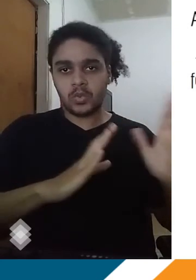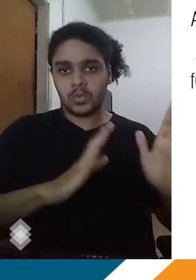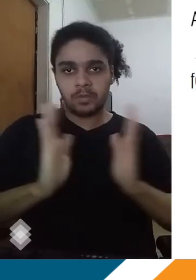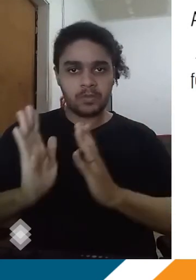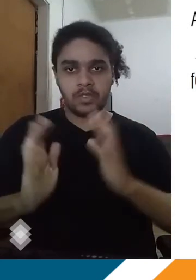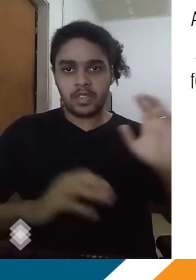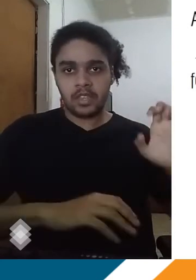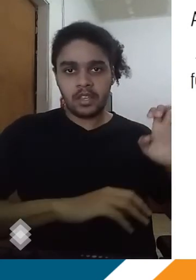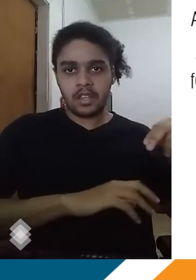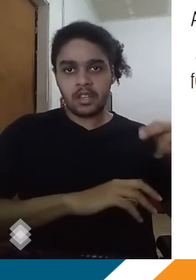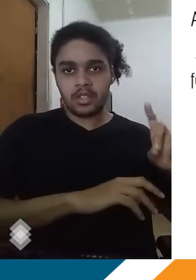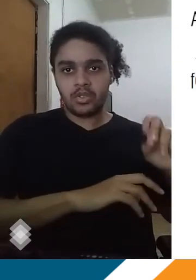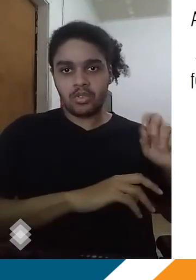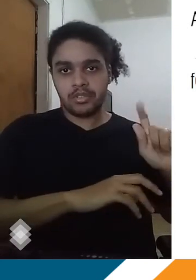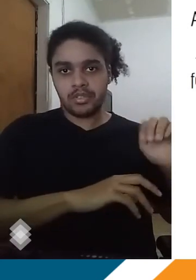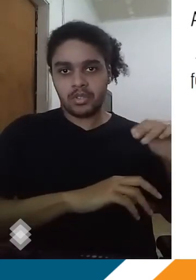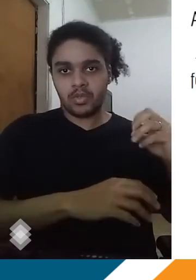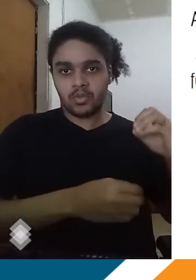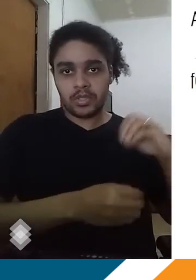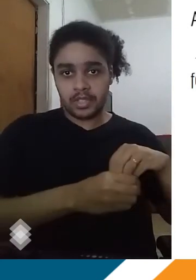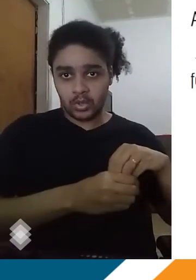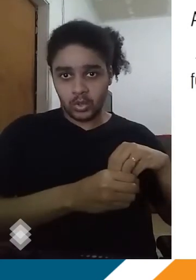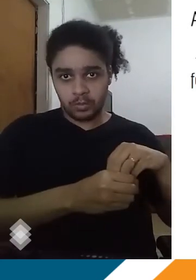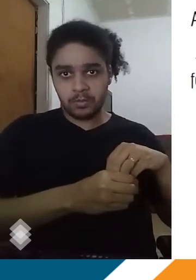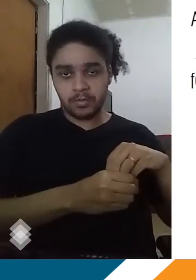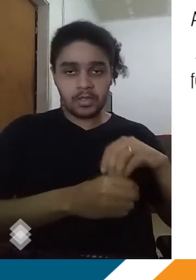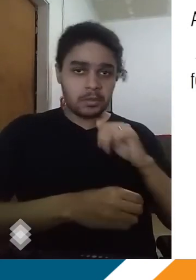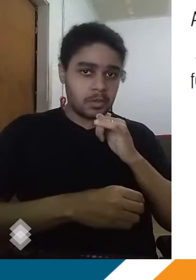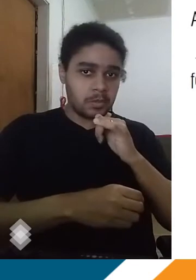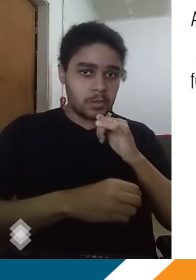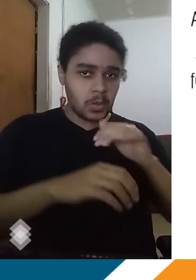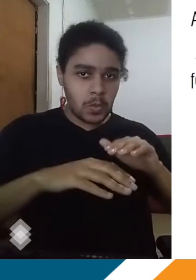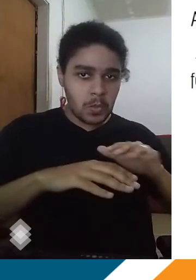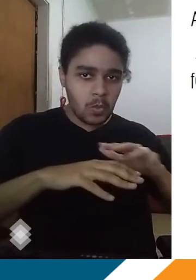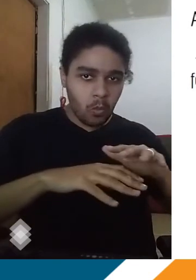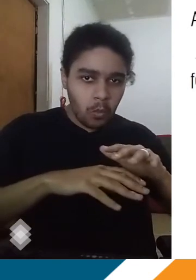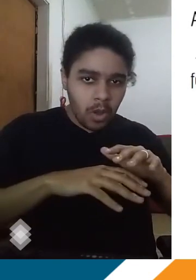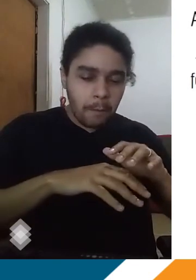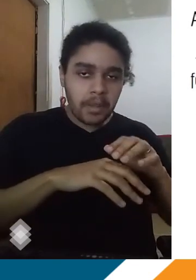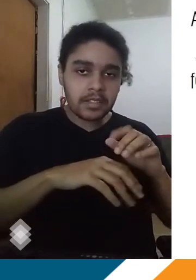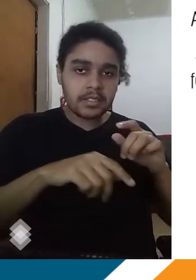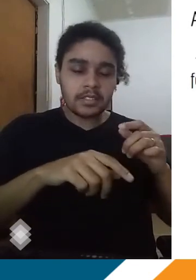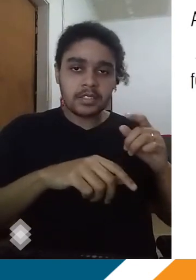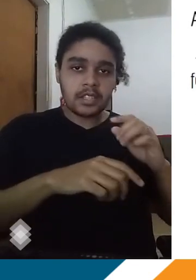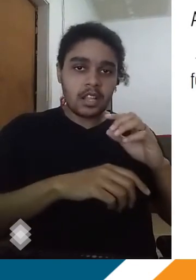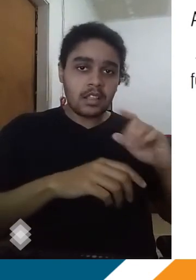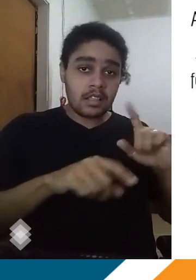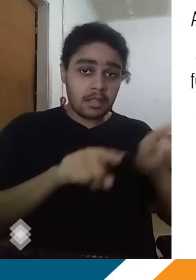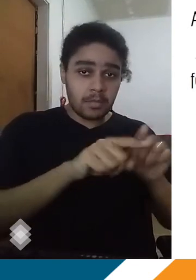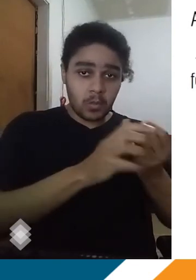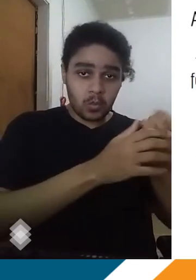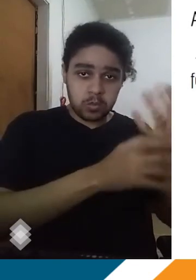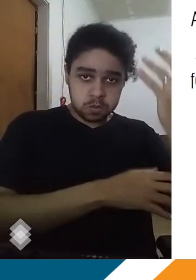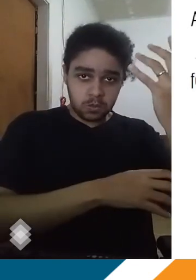gente pode dividir em basicamente 2 categorias: agentes endógenos, que são os agentes internos, como o tectonismo e o vulcanismo,